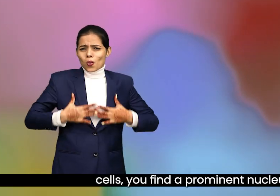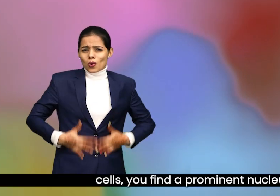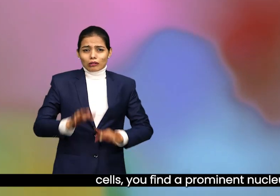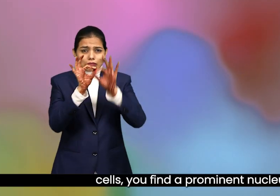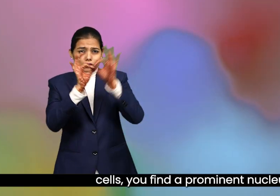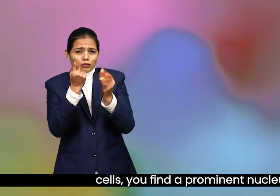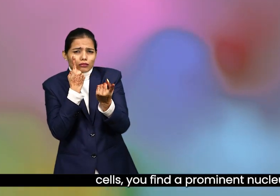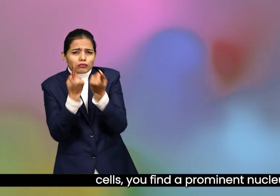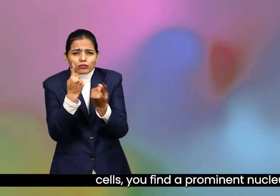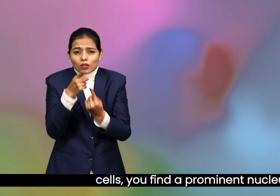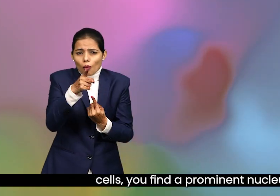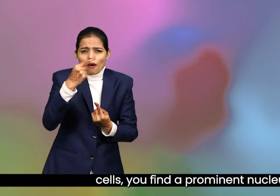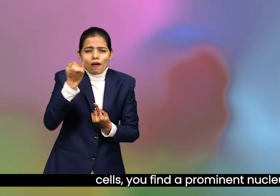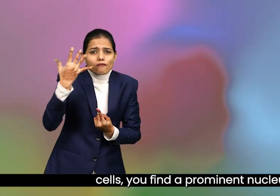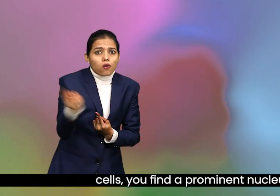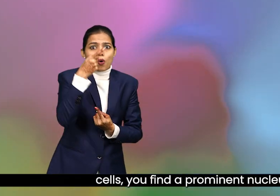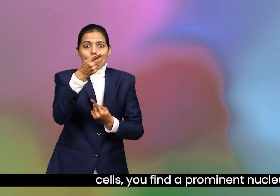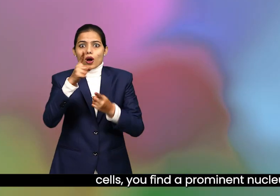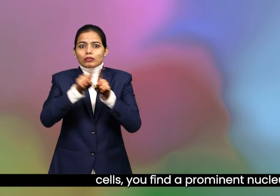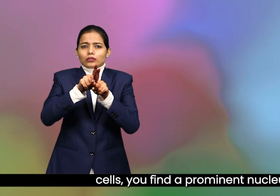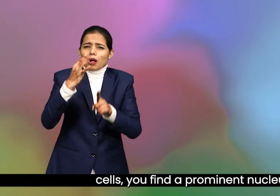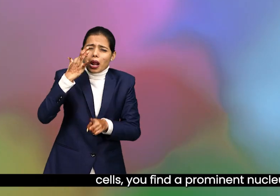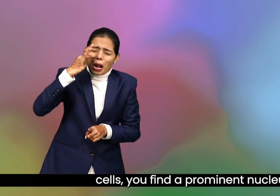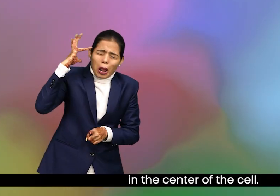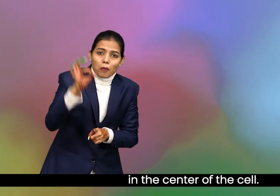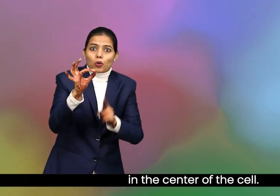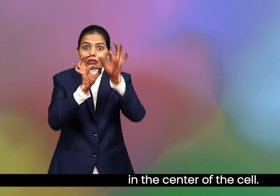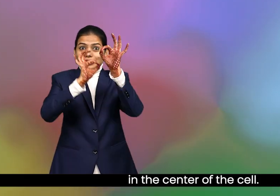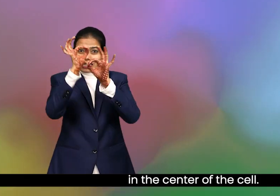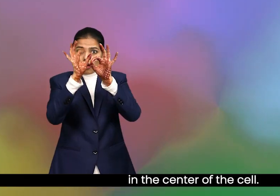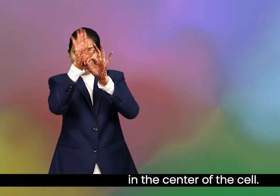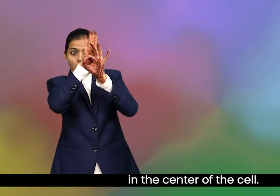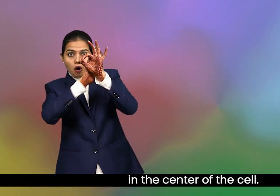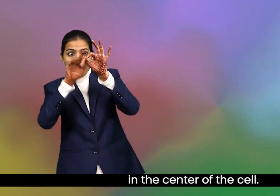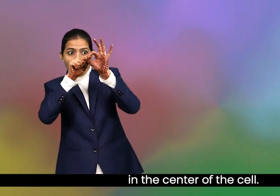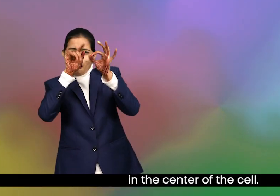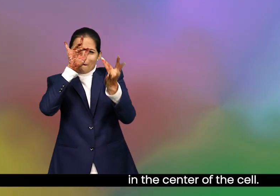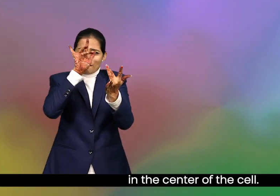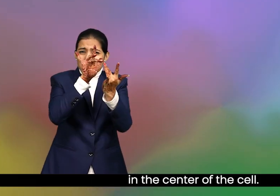cells, you அவதானித்தல் find a prominent nucleus in the center உயிரணுவின் of the cell. மையத்தில் ஒரு முக்கிய கருவை